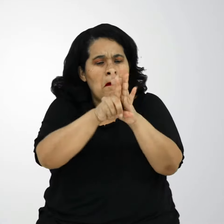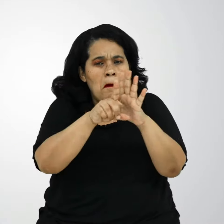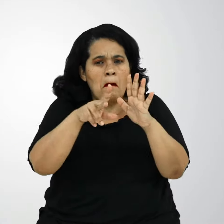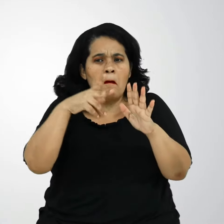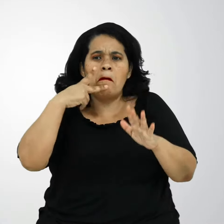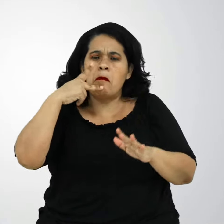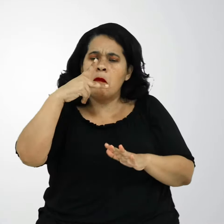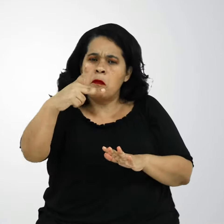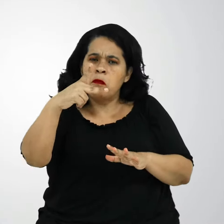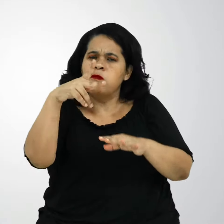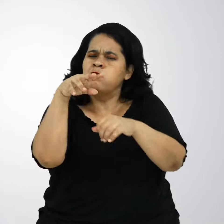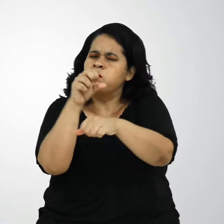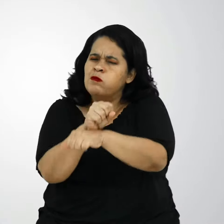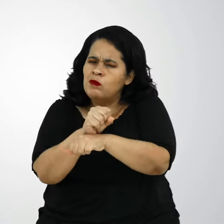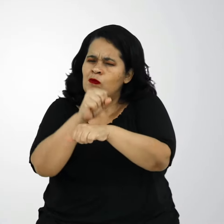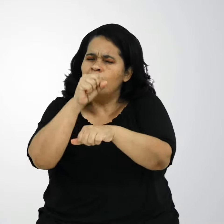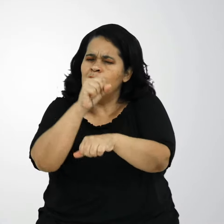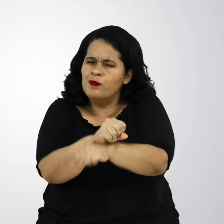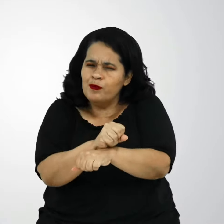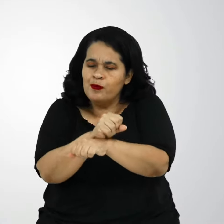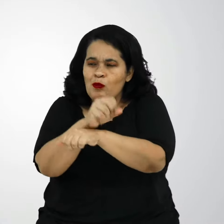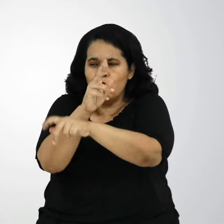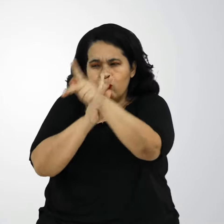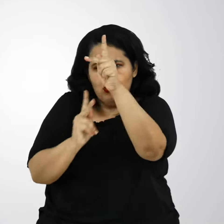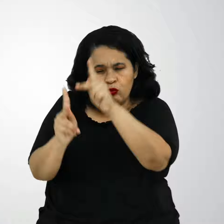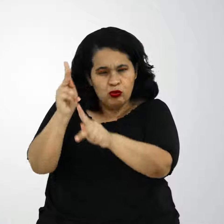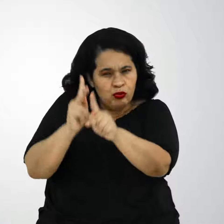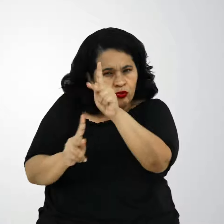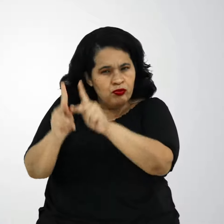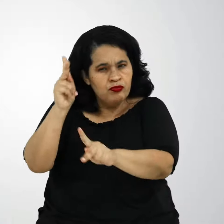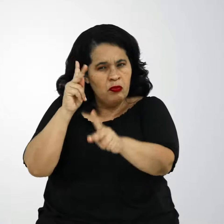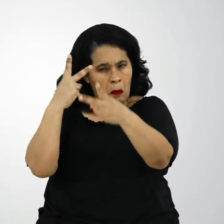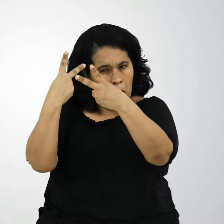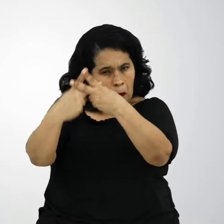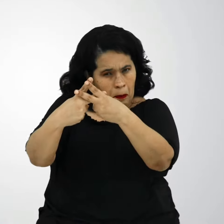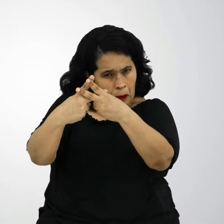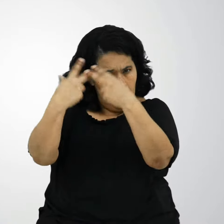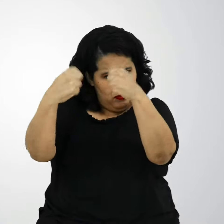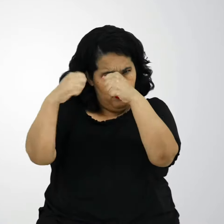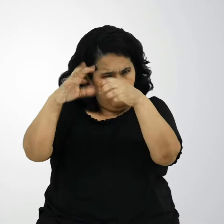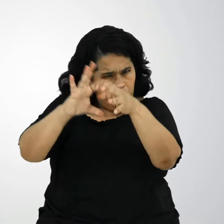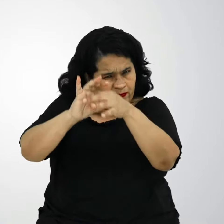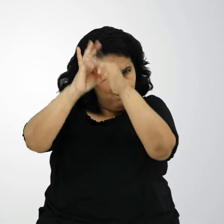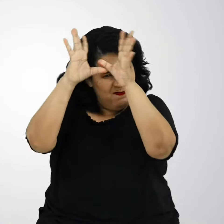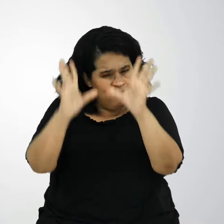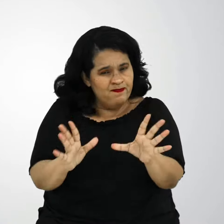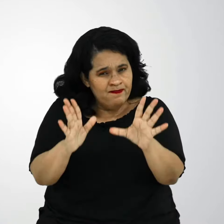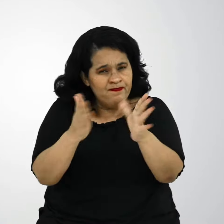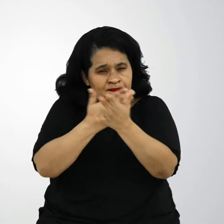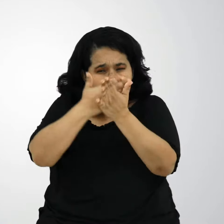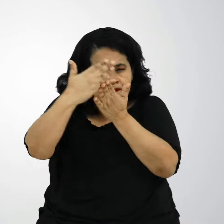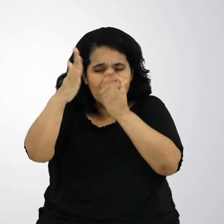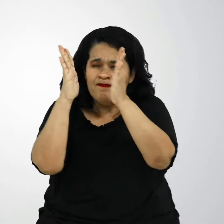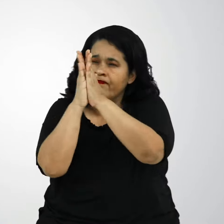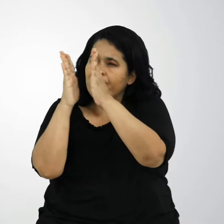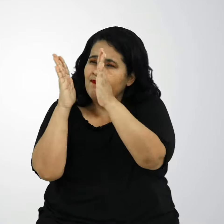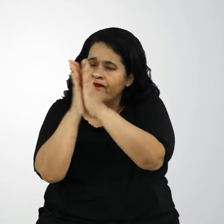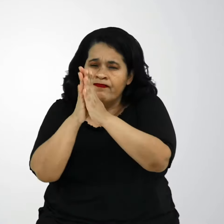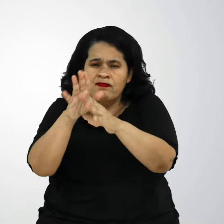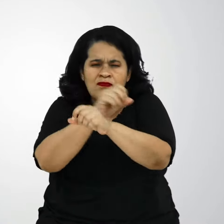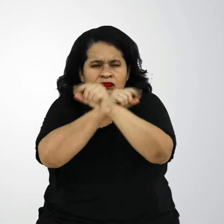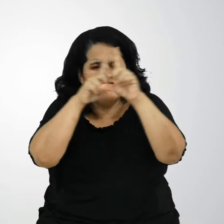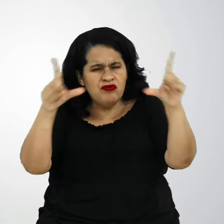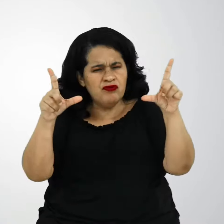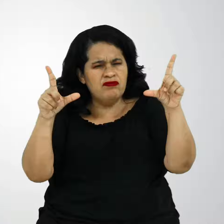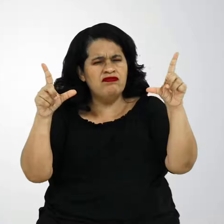esperando. Se o povo que está cativo quer sair, Daniel não é diferente. Ele ora 3 vezes ao dia, ele ora o tempo todo, e ele ora